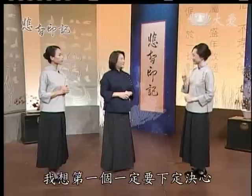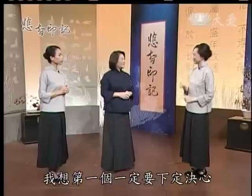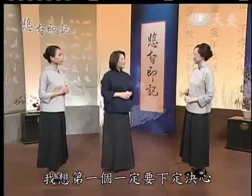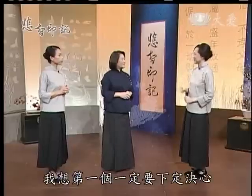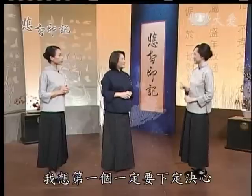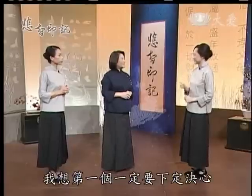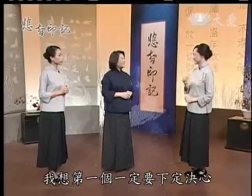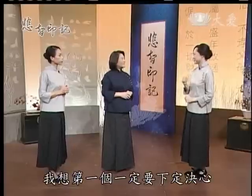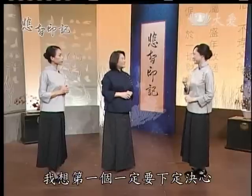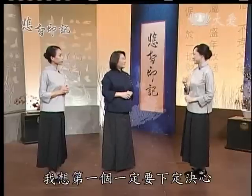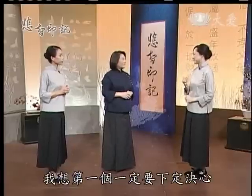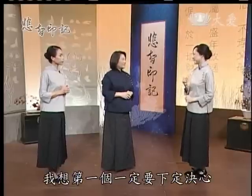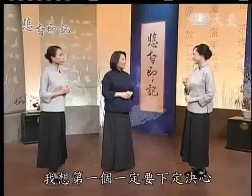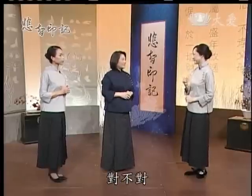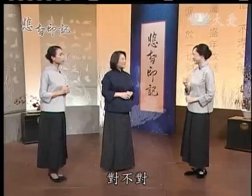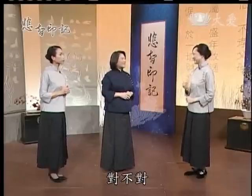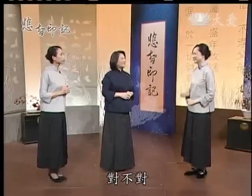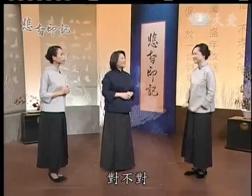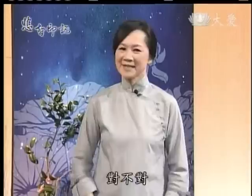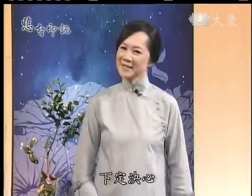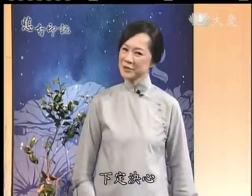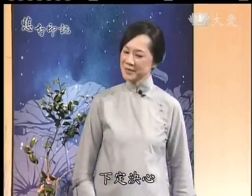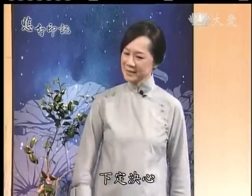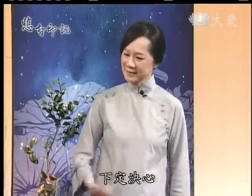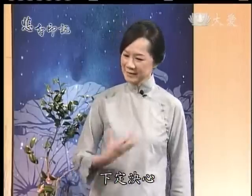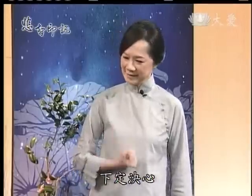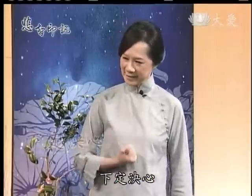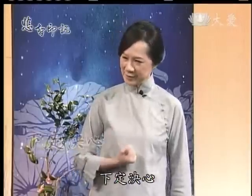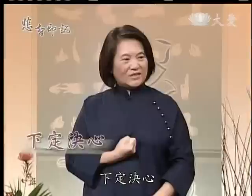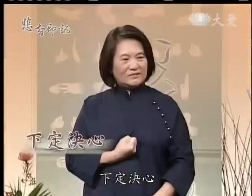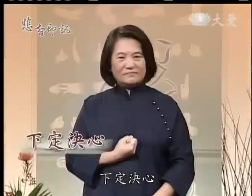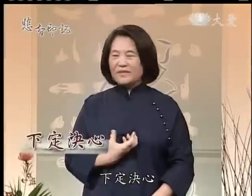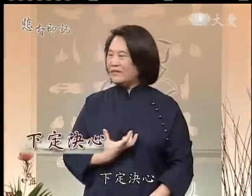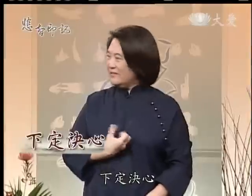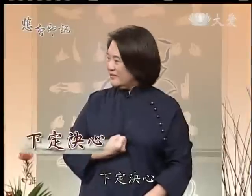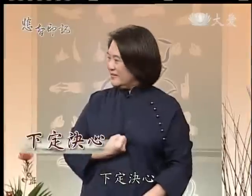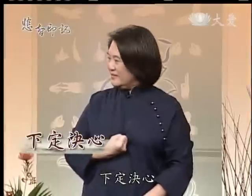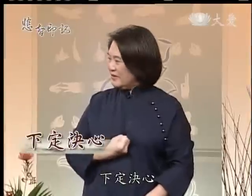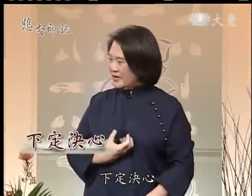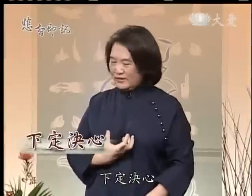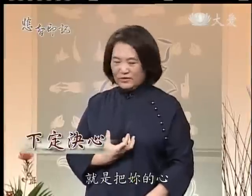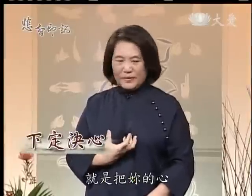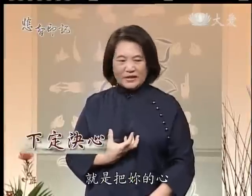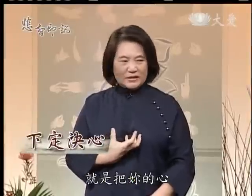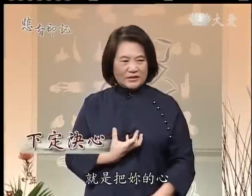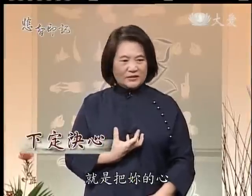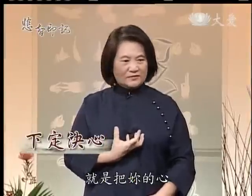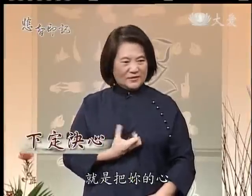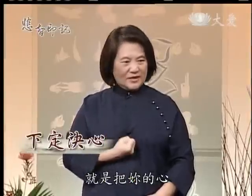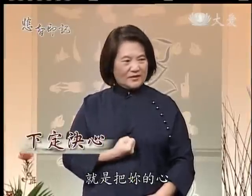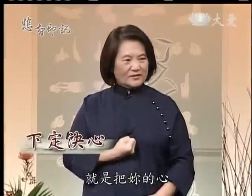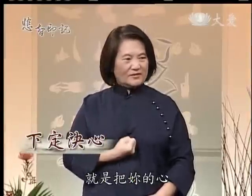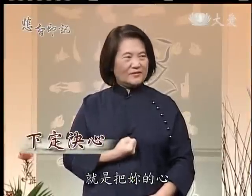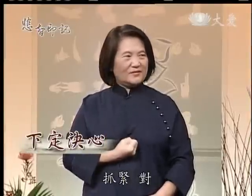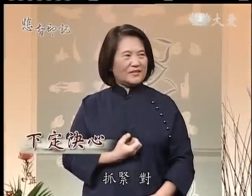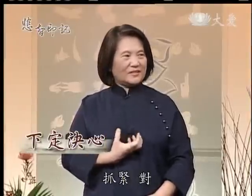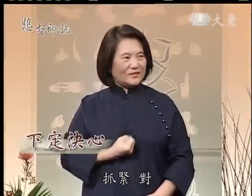第一个一定要下定决心嘛，对不对？ 是， 那下定决心， 下定决心， 下定决心， 就是把你的心哎抓紧。